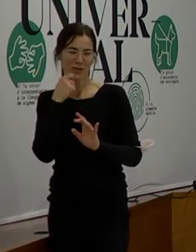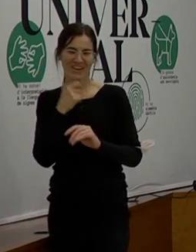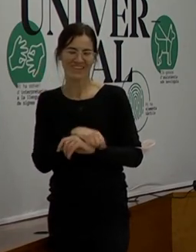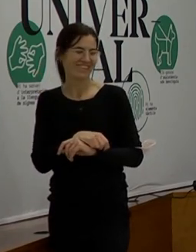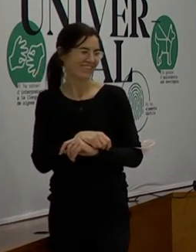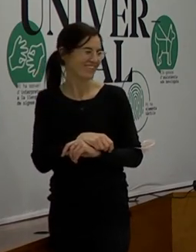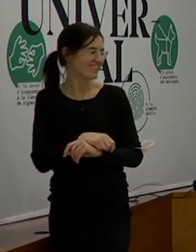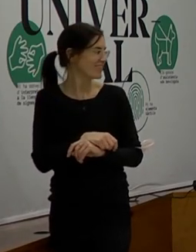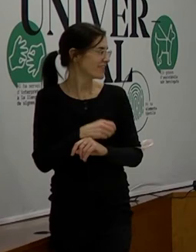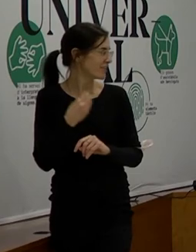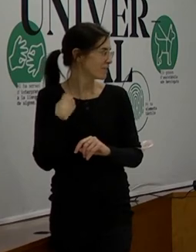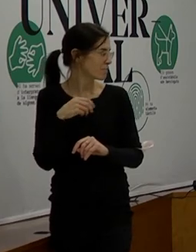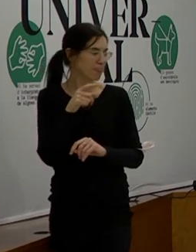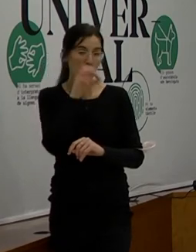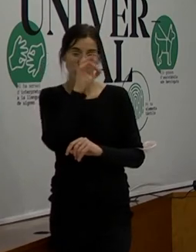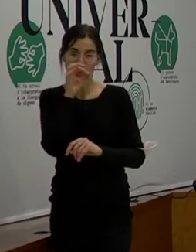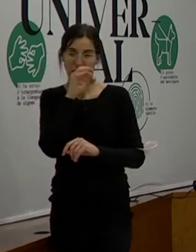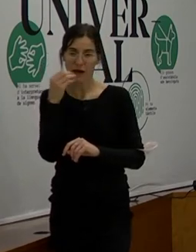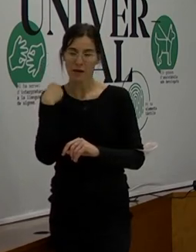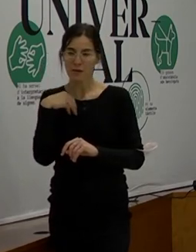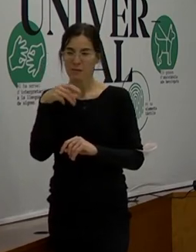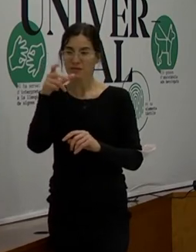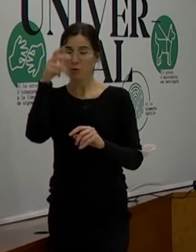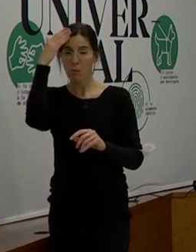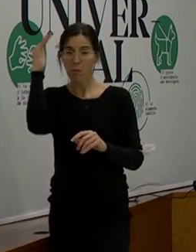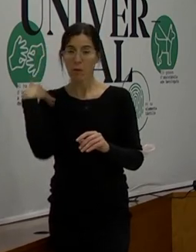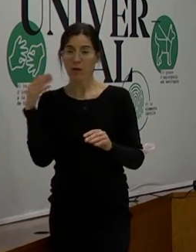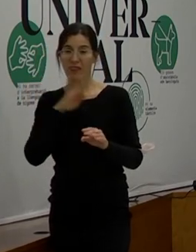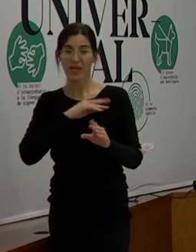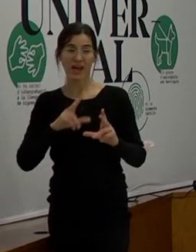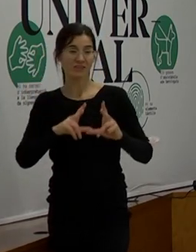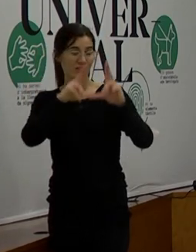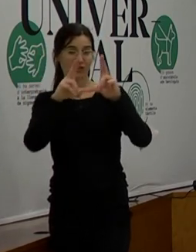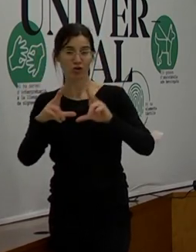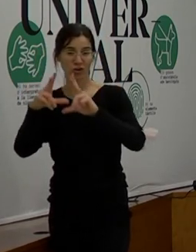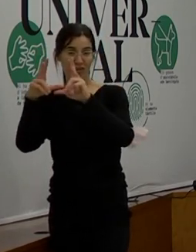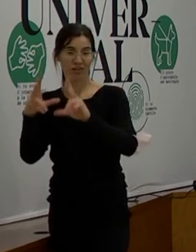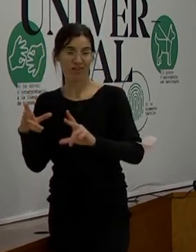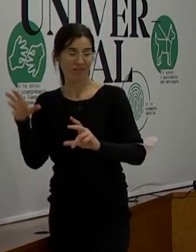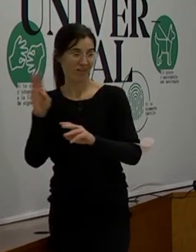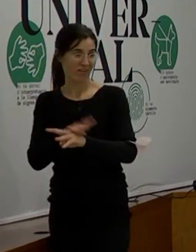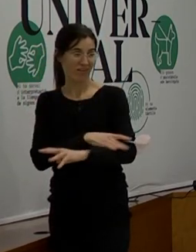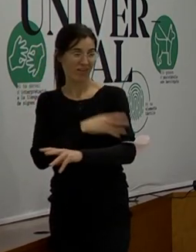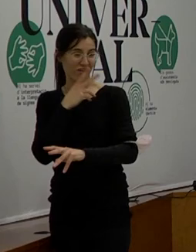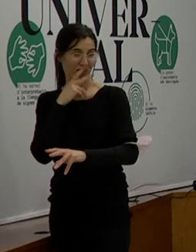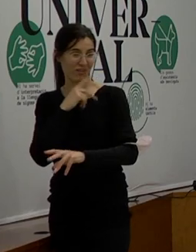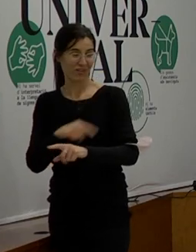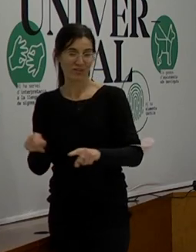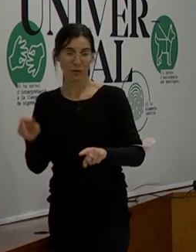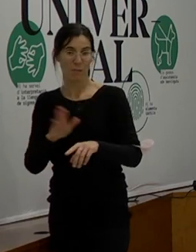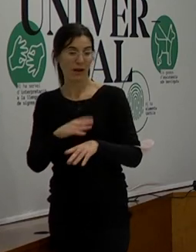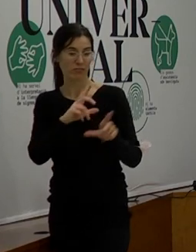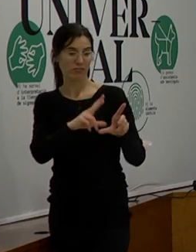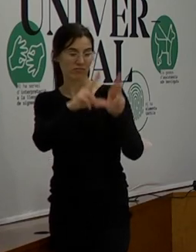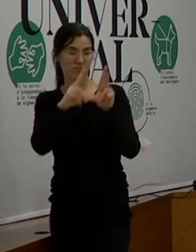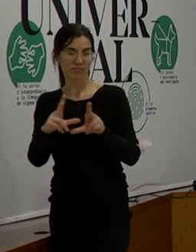Puigcerdà, es el municipi dels ascensors, es al·lucinant. Té ascensors per tot